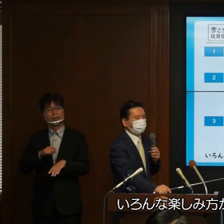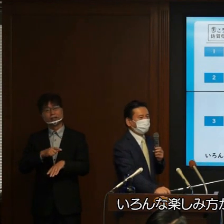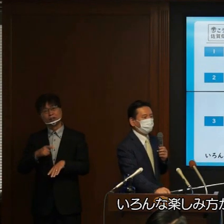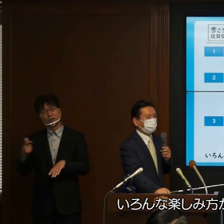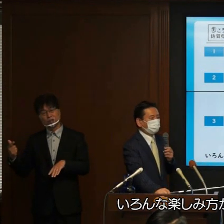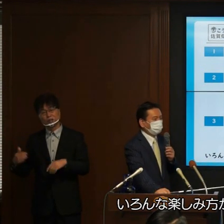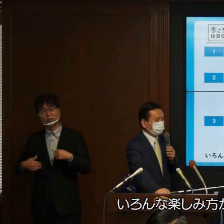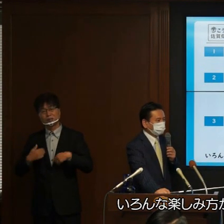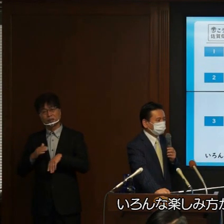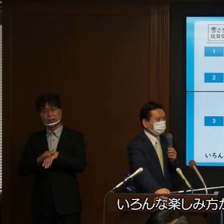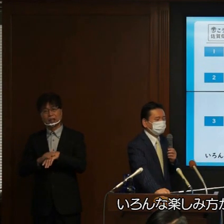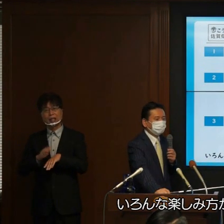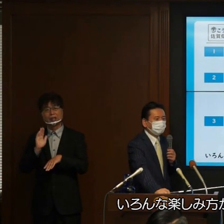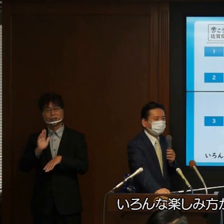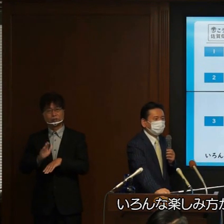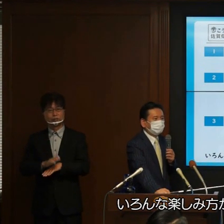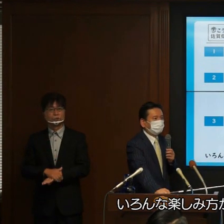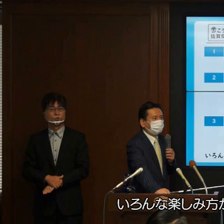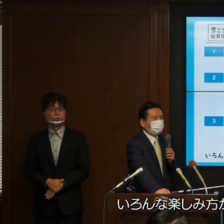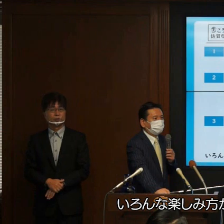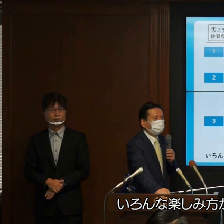ができて、